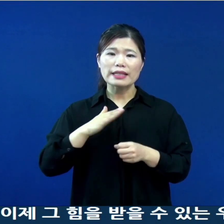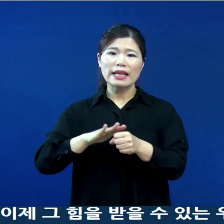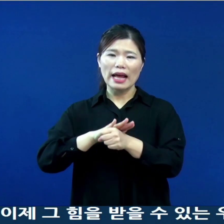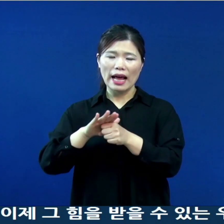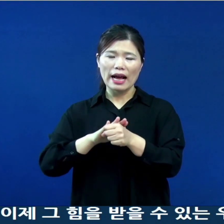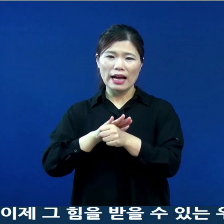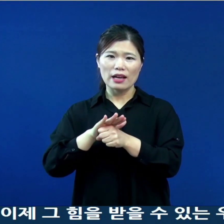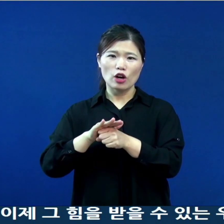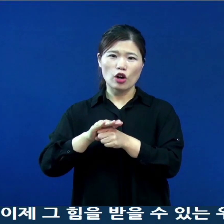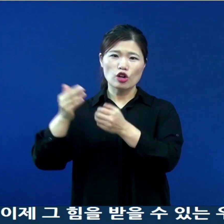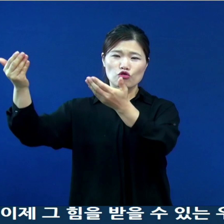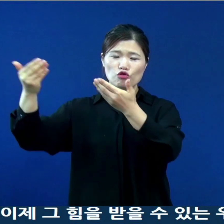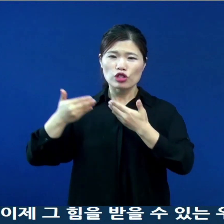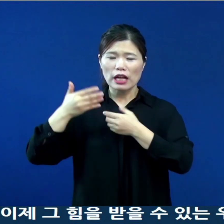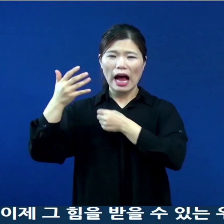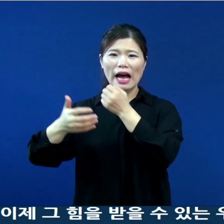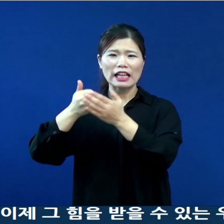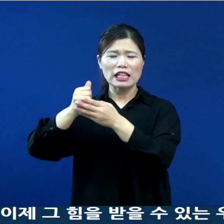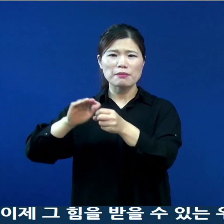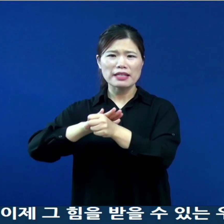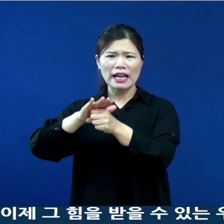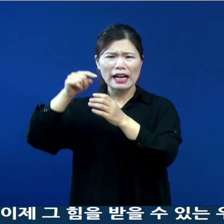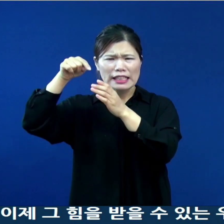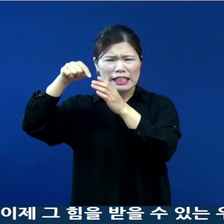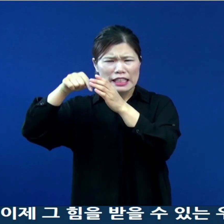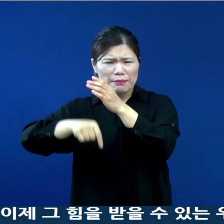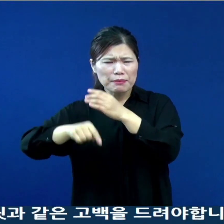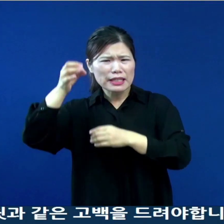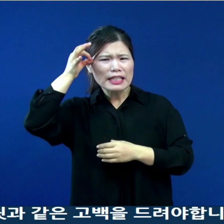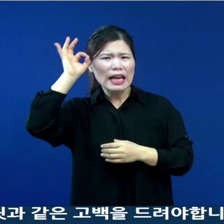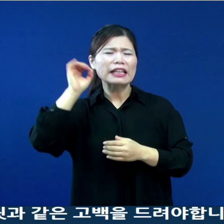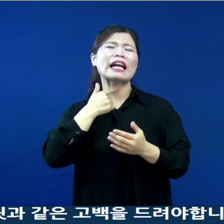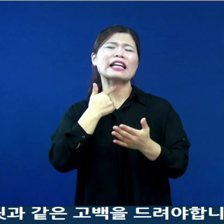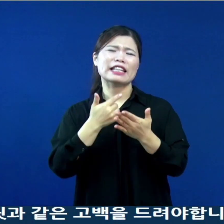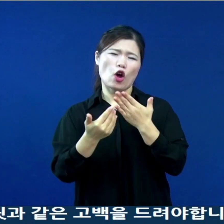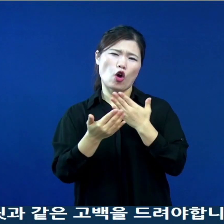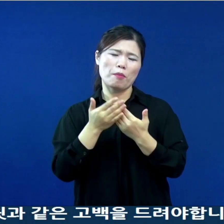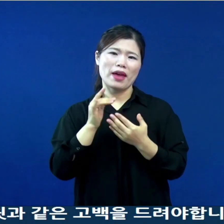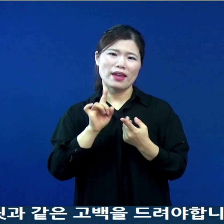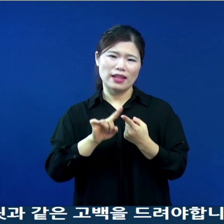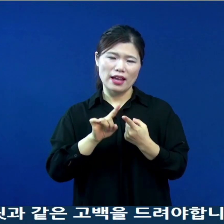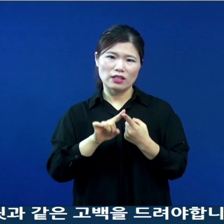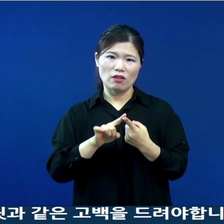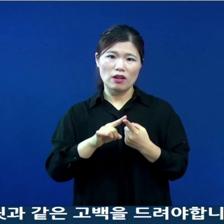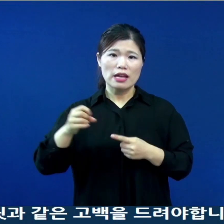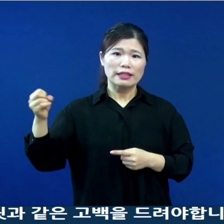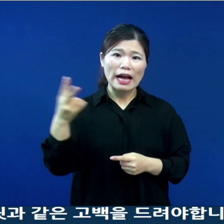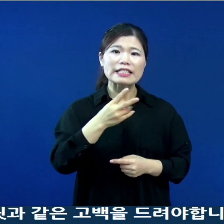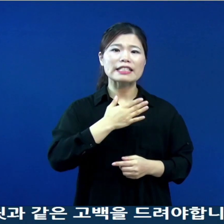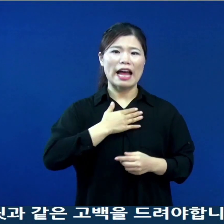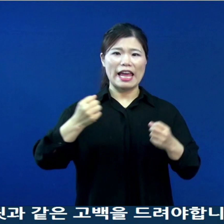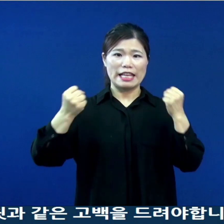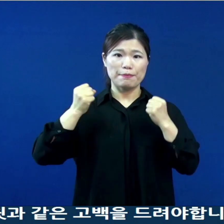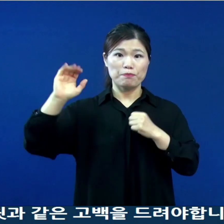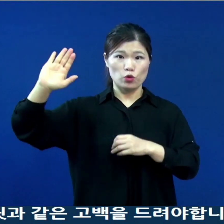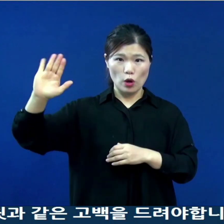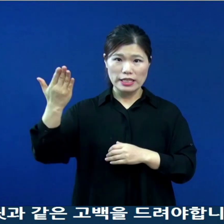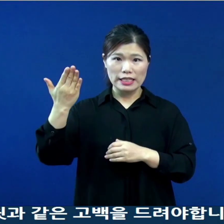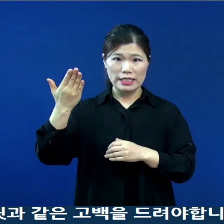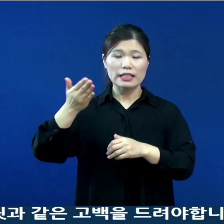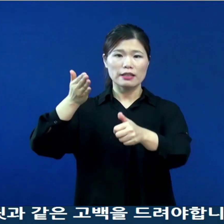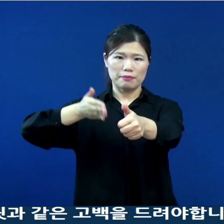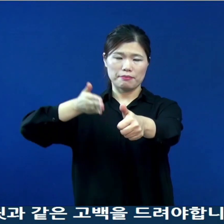대한 사랑을 깊이 깨달은 그 경험이 다시 한번 나의 힘이 되기를 주의 이름으로